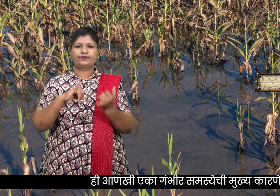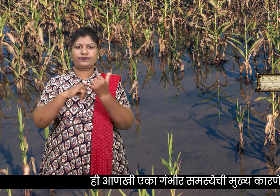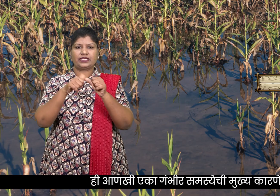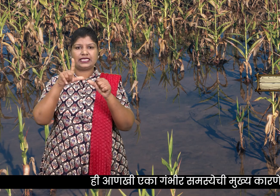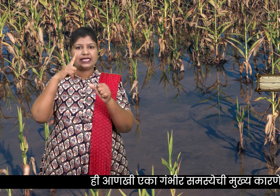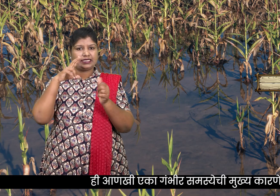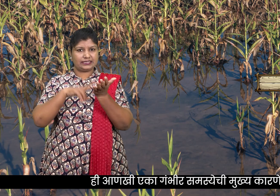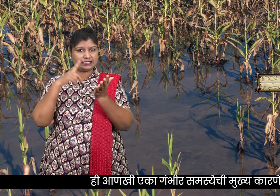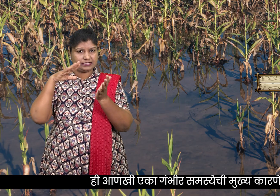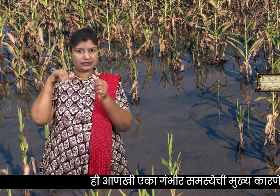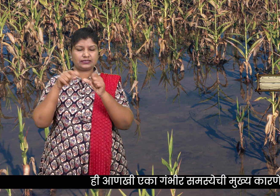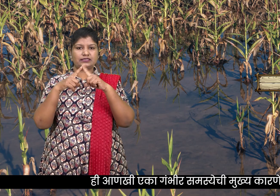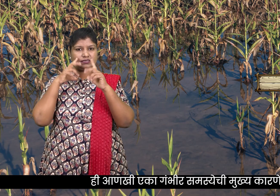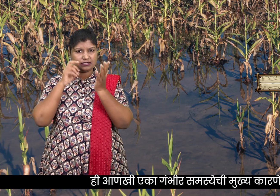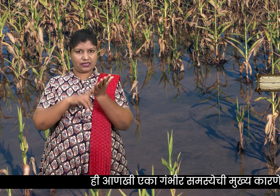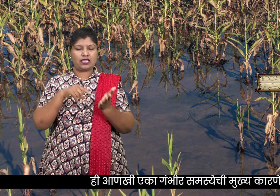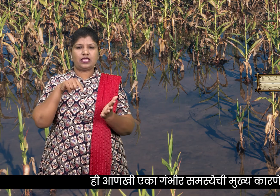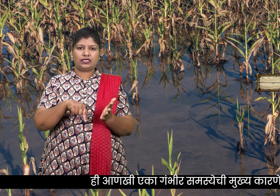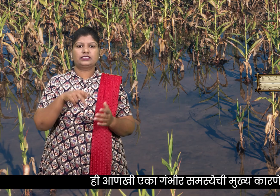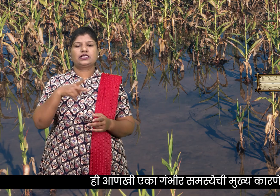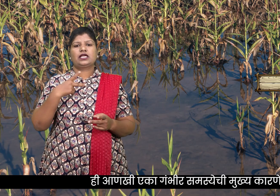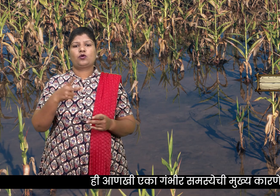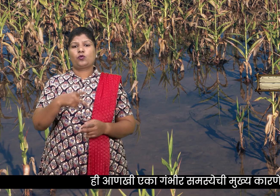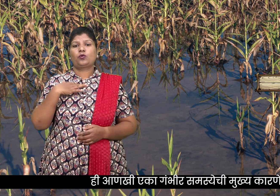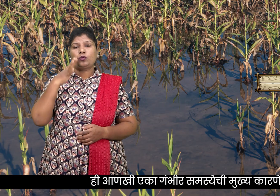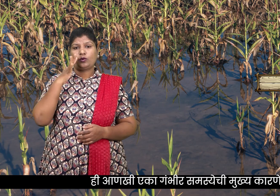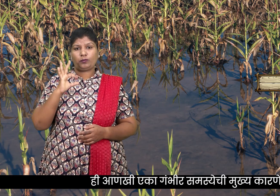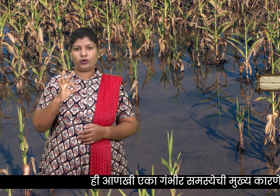ही आणखीन एका गंभीर समस्येची मुख्य कारणे आहेत,